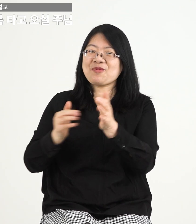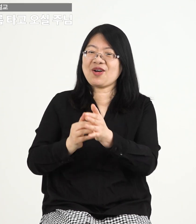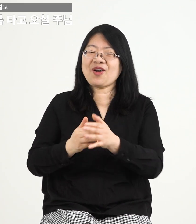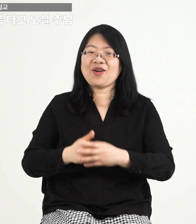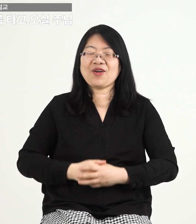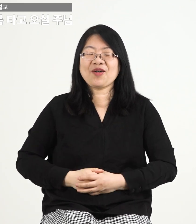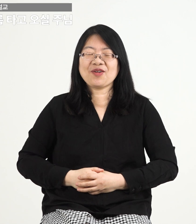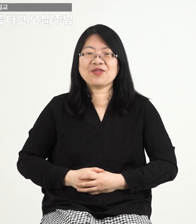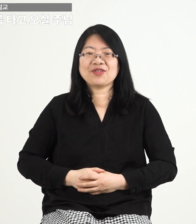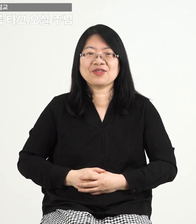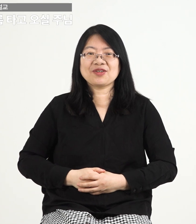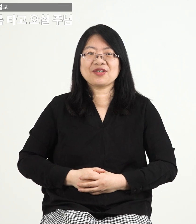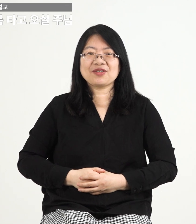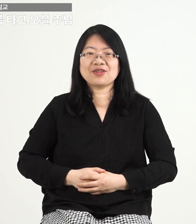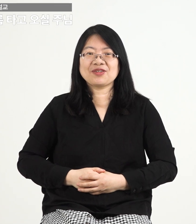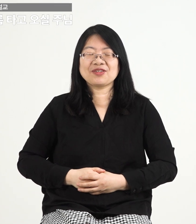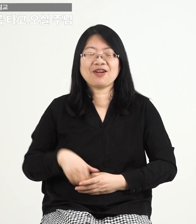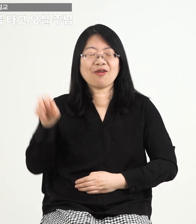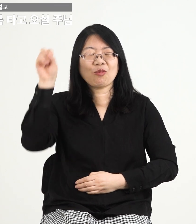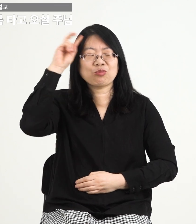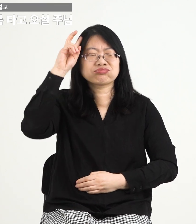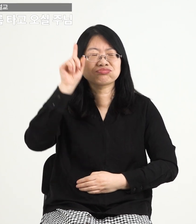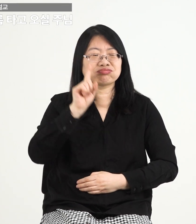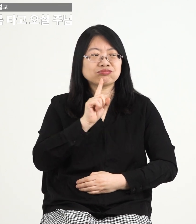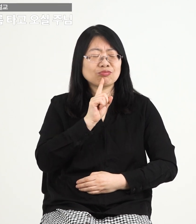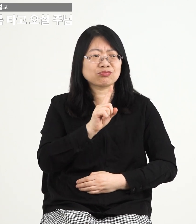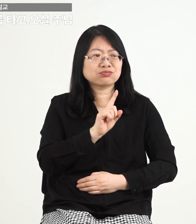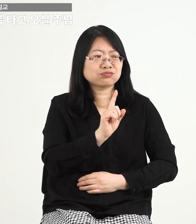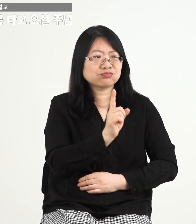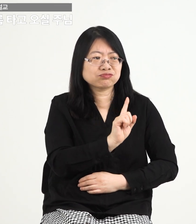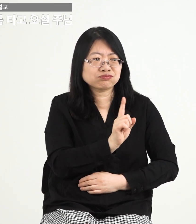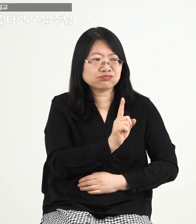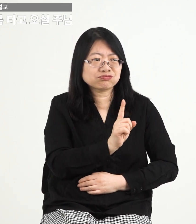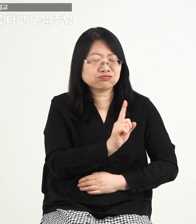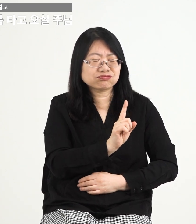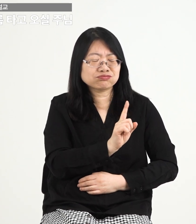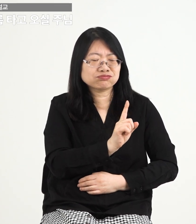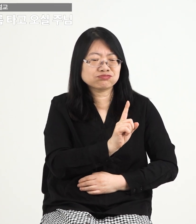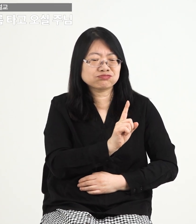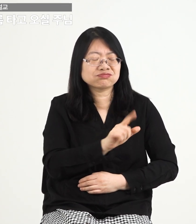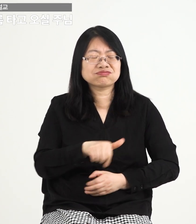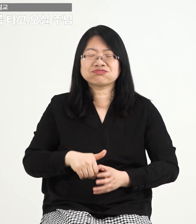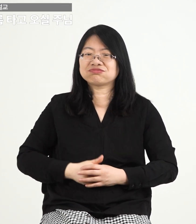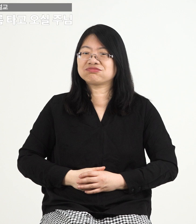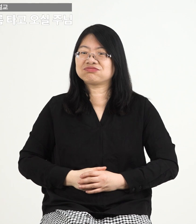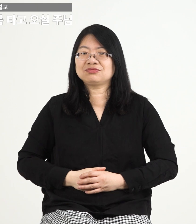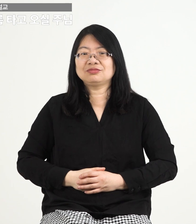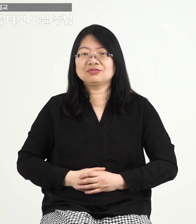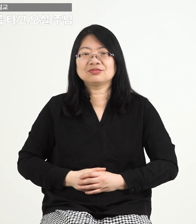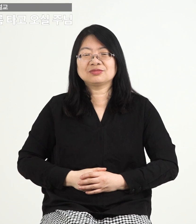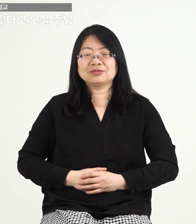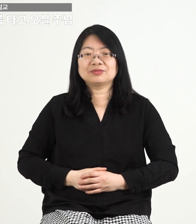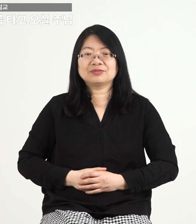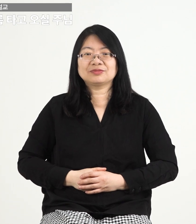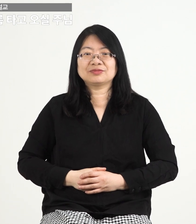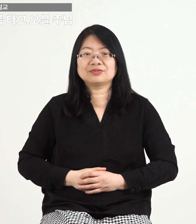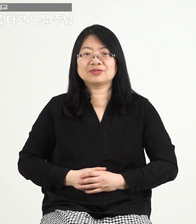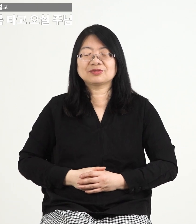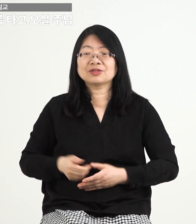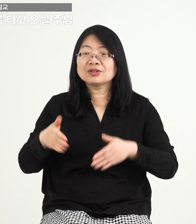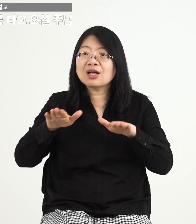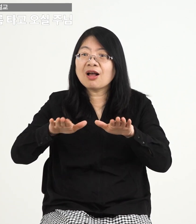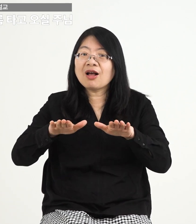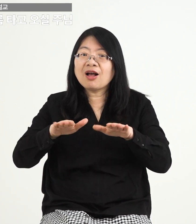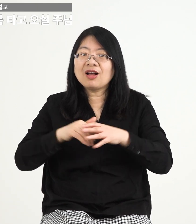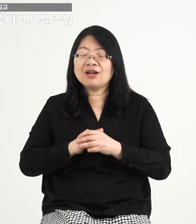하이, 내 갑자기 헷갈리제이션이 오는 거예요. 이걸 또 어떻게 해석을 해야 되나? 예? 예? 근데